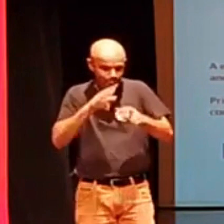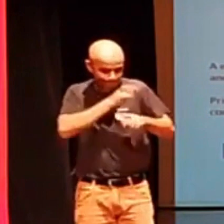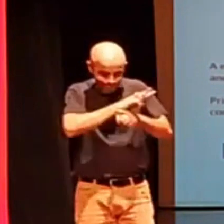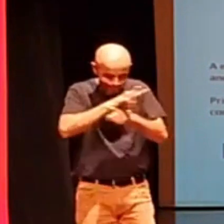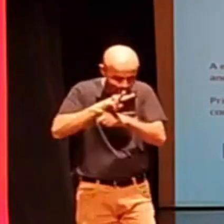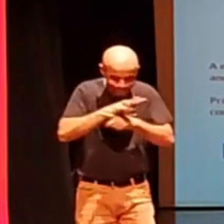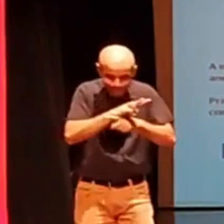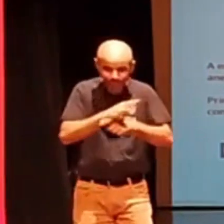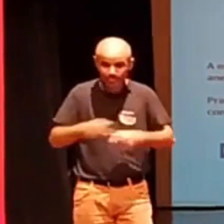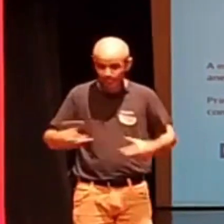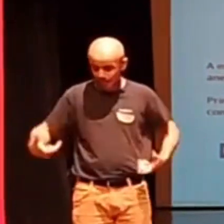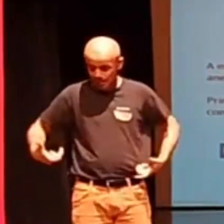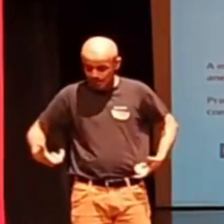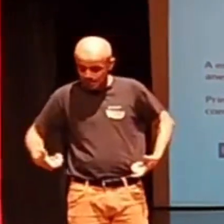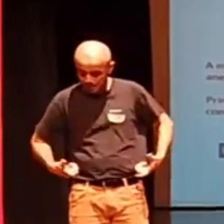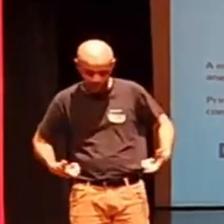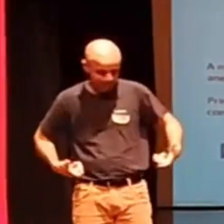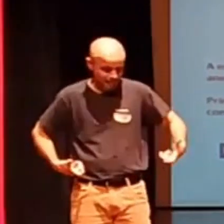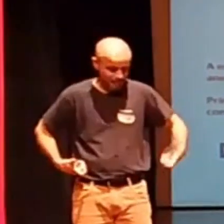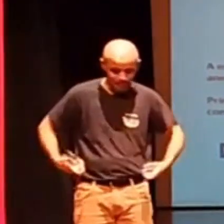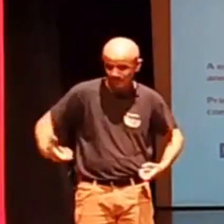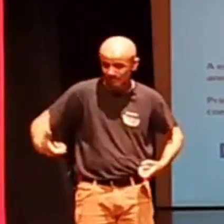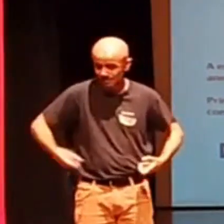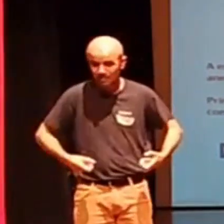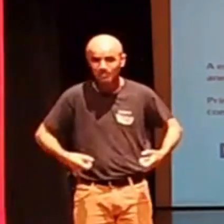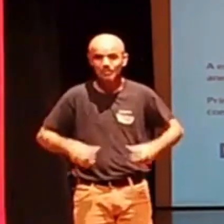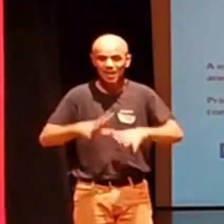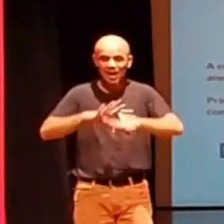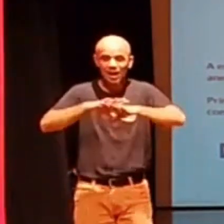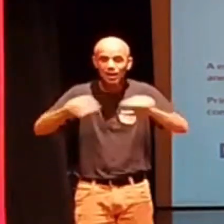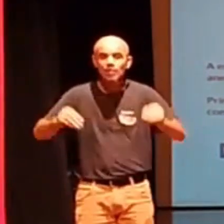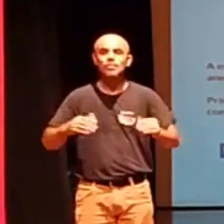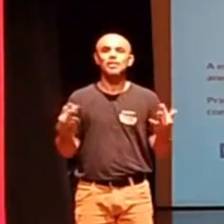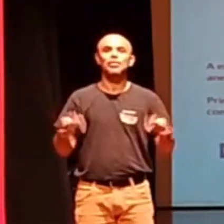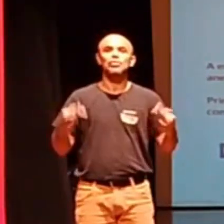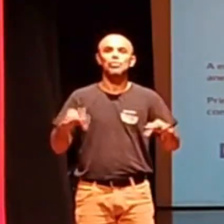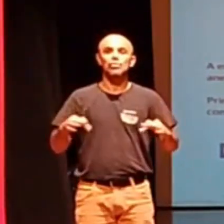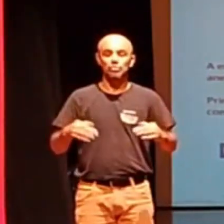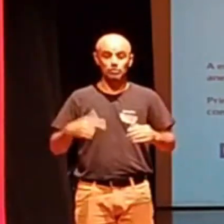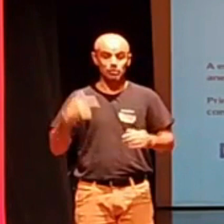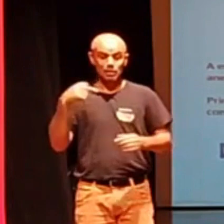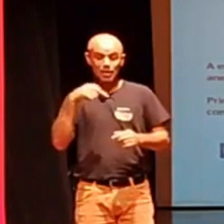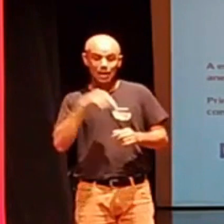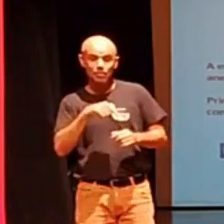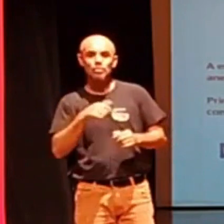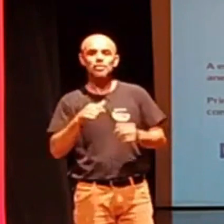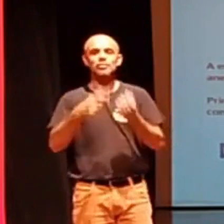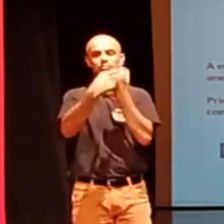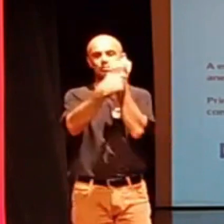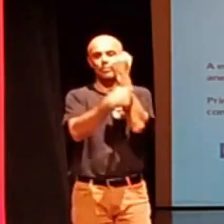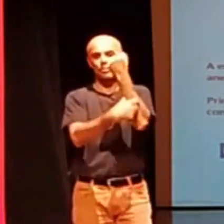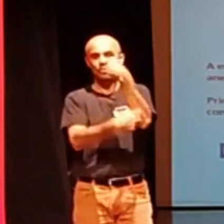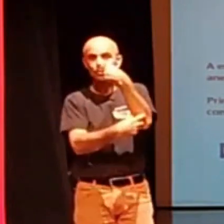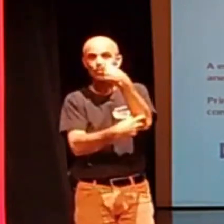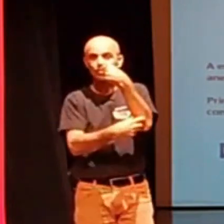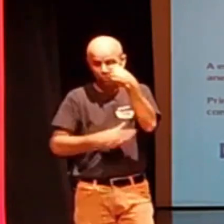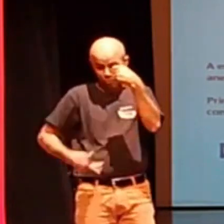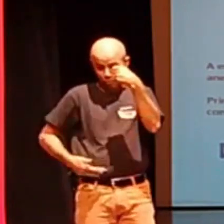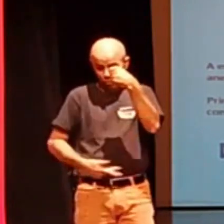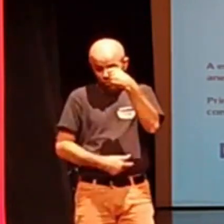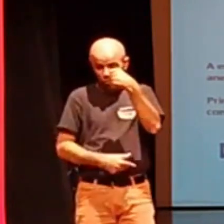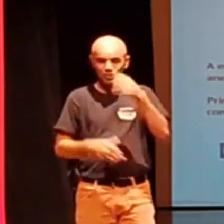entra o anestesista, porque uma paciente que está com uma escoliose importante e vai ser submetida a uma cesárea, tem